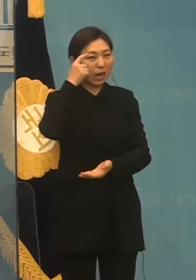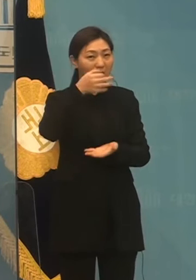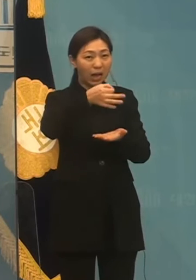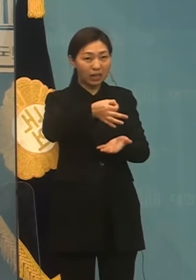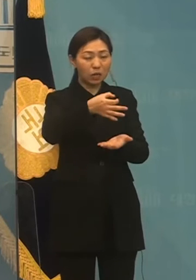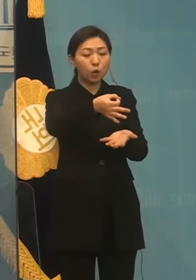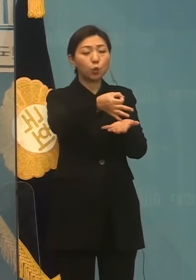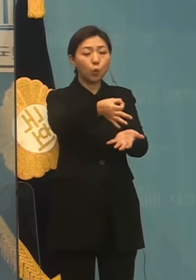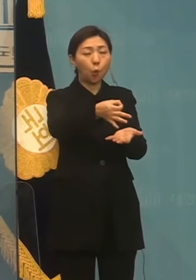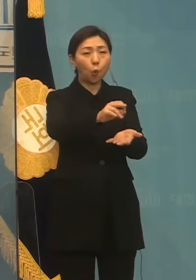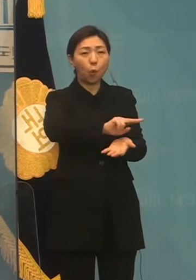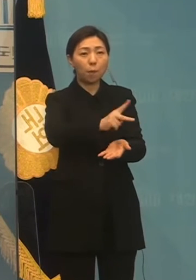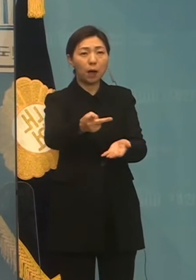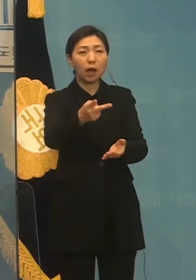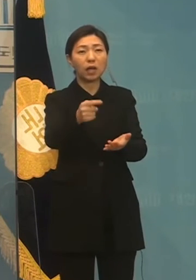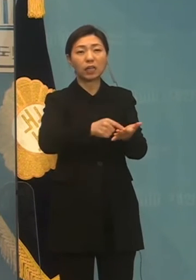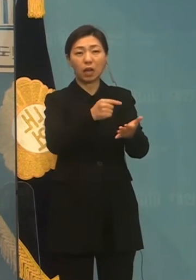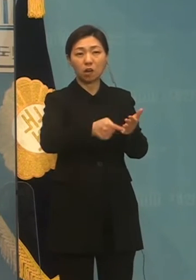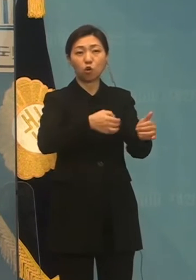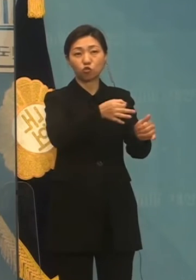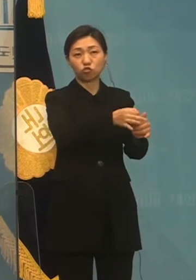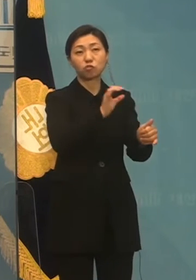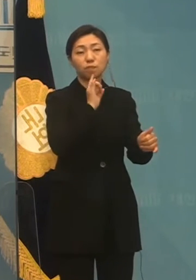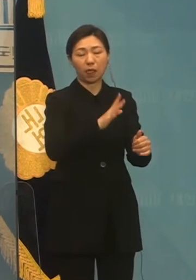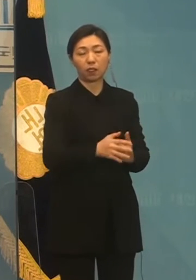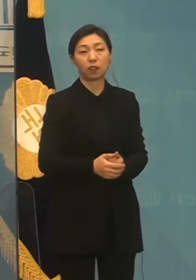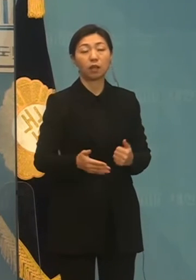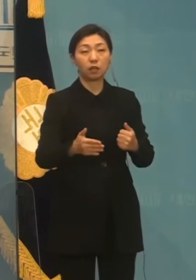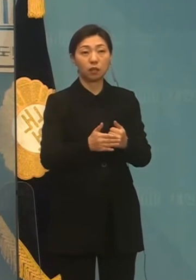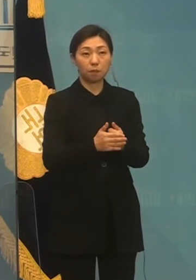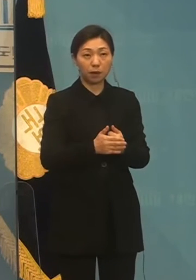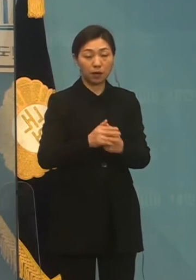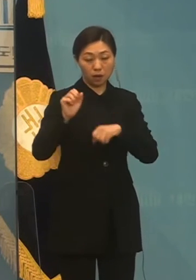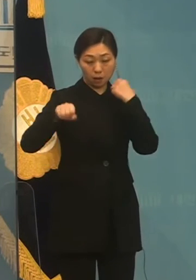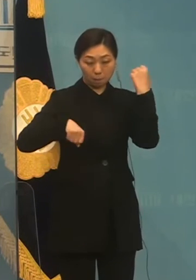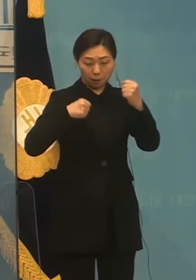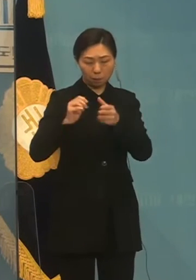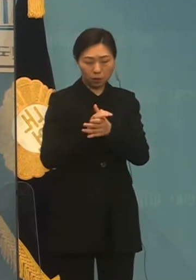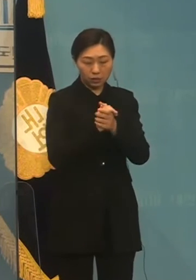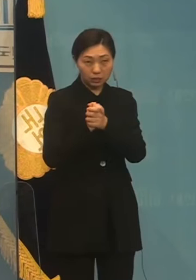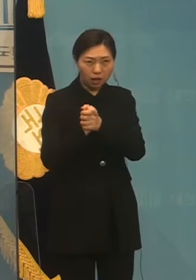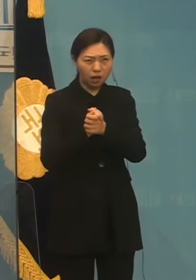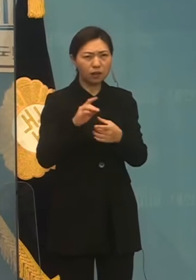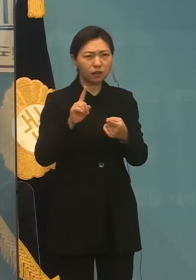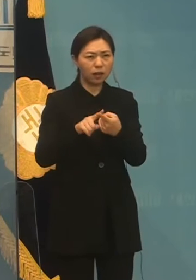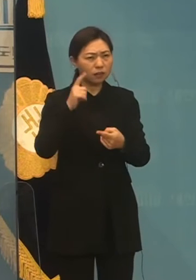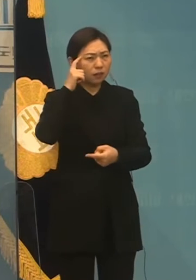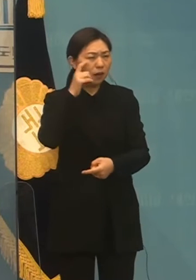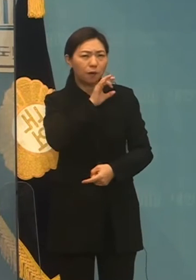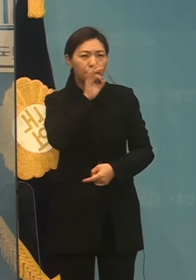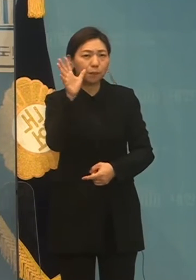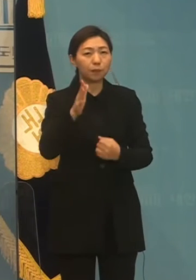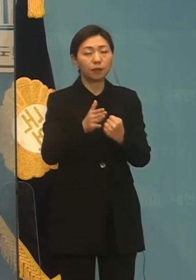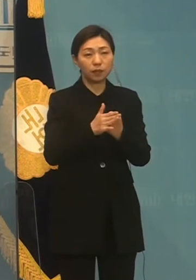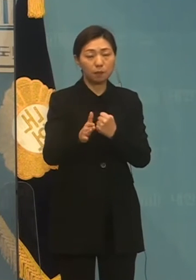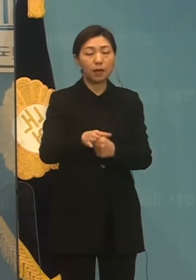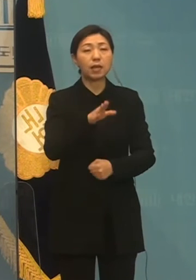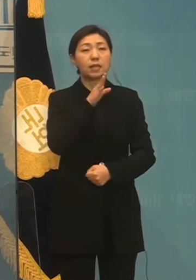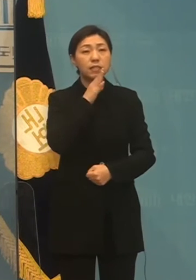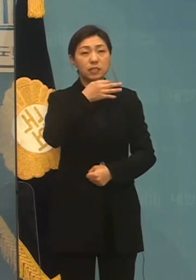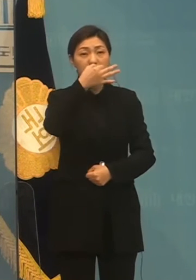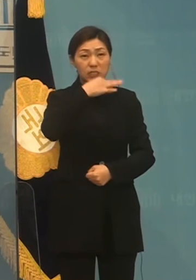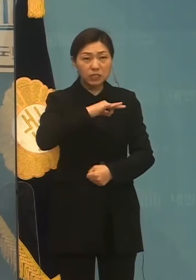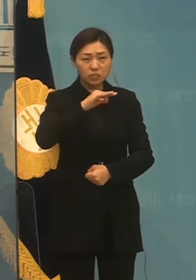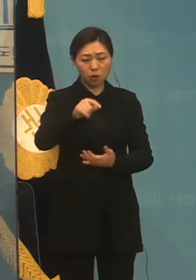배상하고 있습니다. 따라서 반려동물과의 애착관계가 고려되지 않아서 실질적인 손해배상이